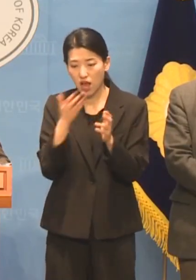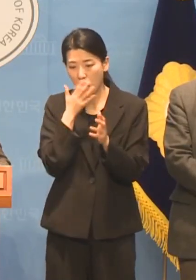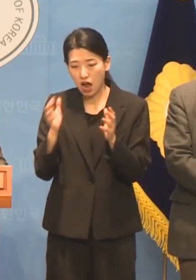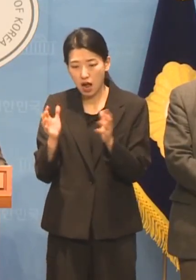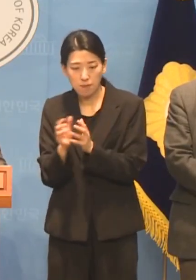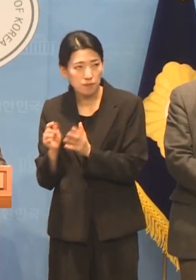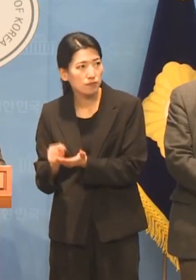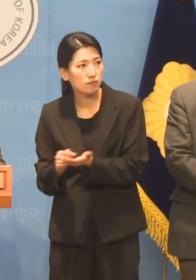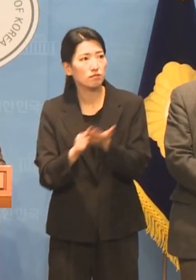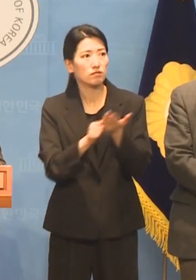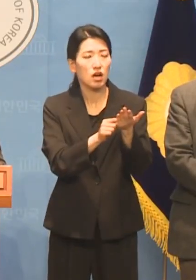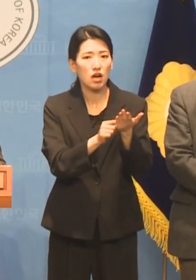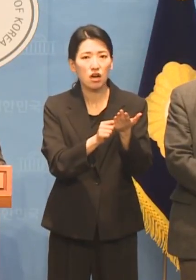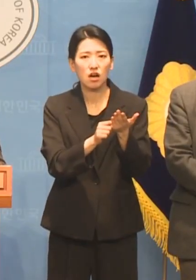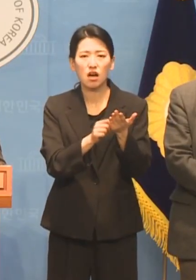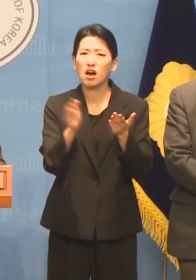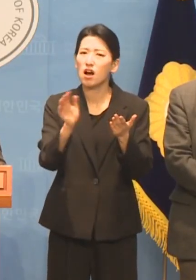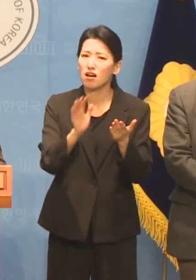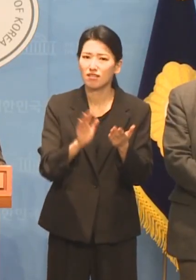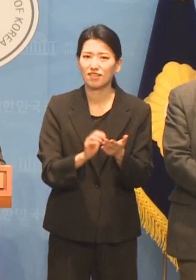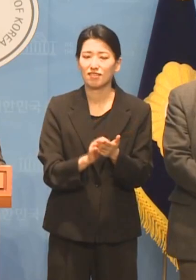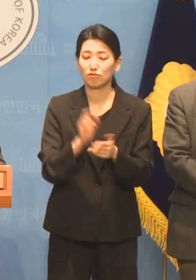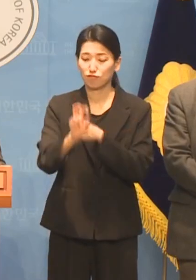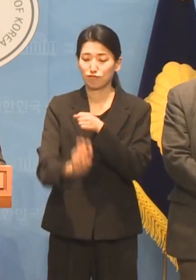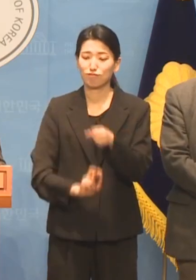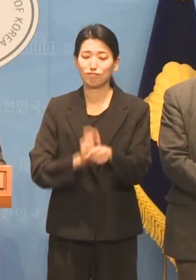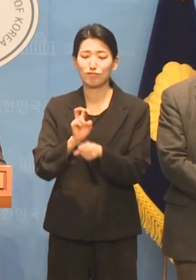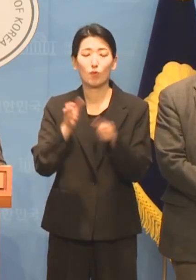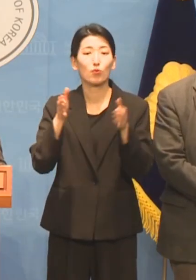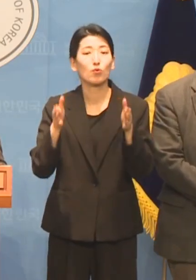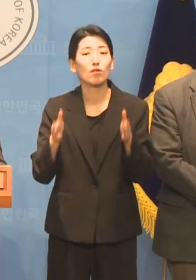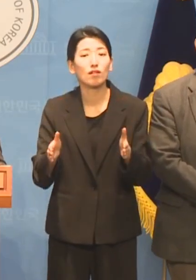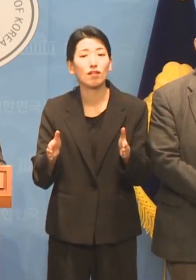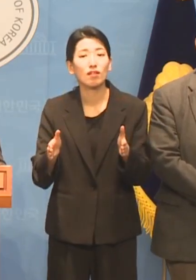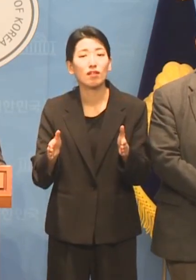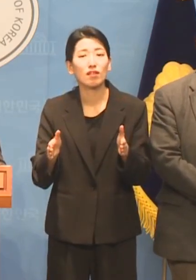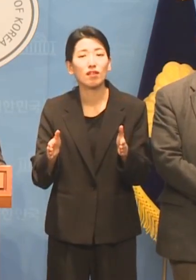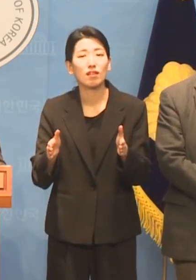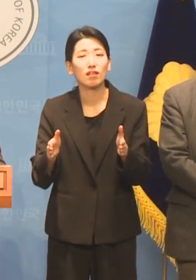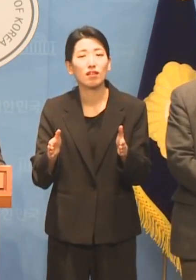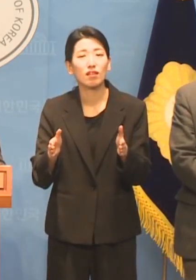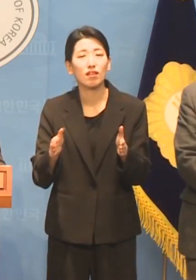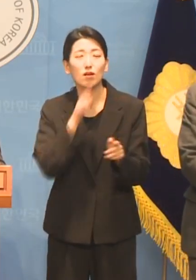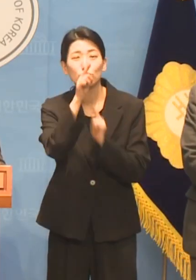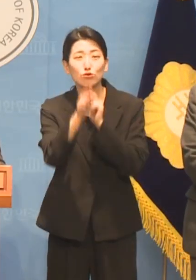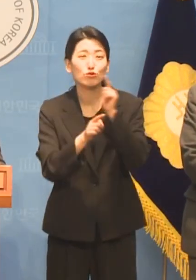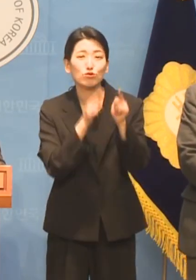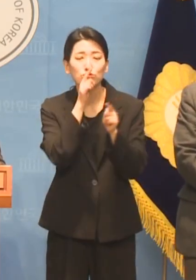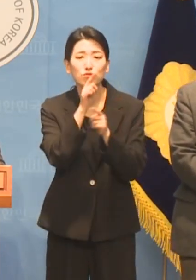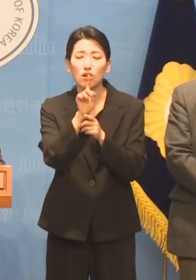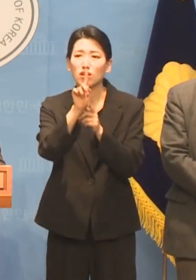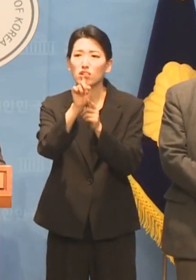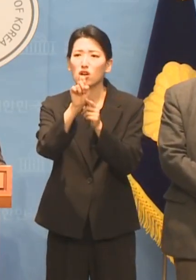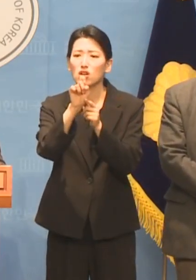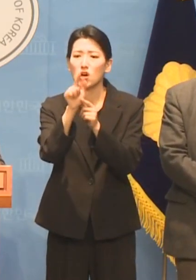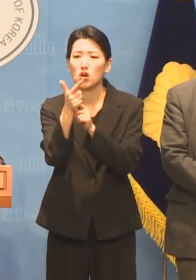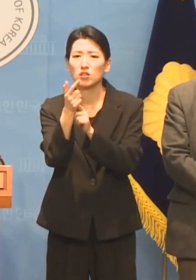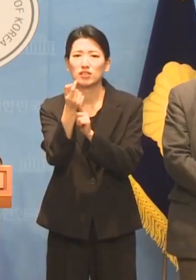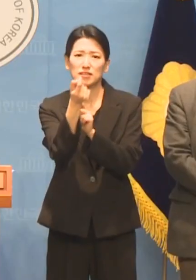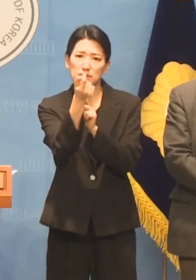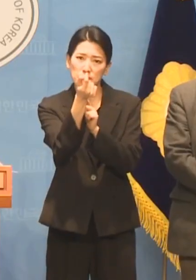남소 우려가 제기되었지만 지난 약 20년 동안 총 16건의 소제기가 이루어졌을